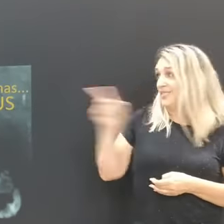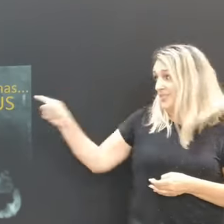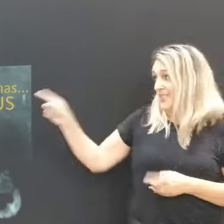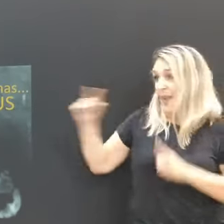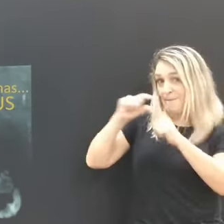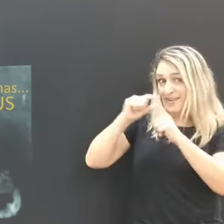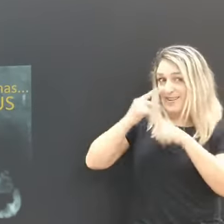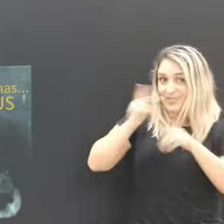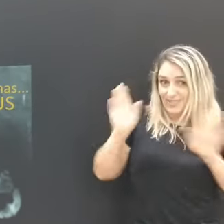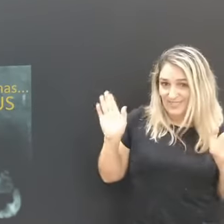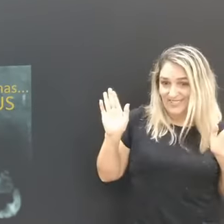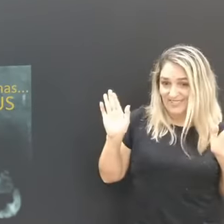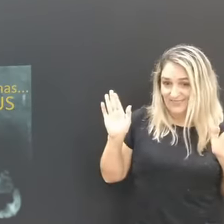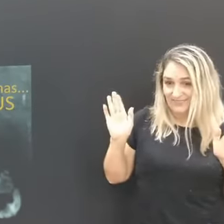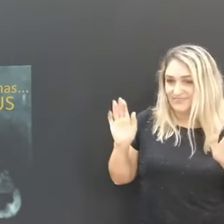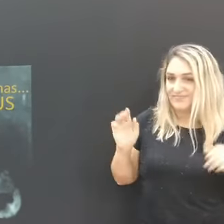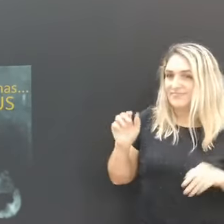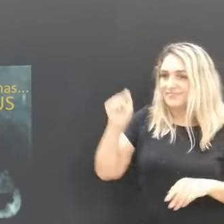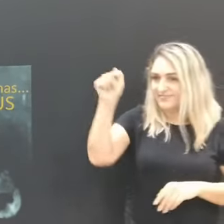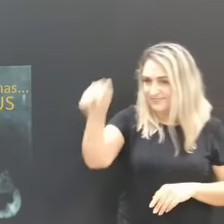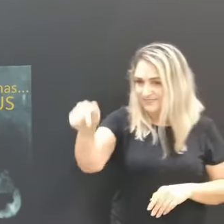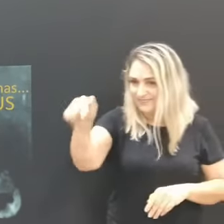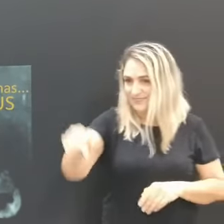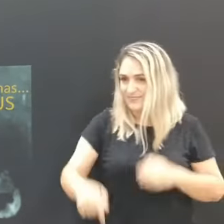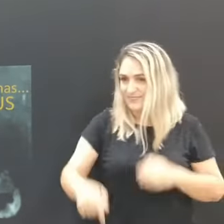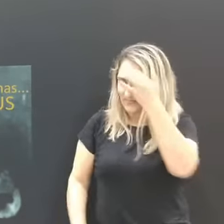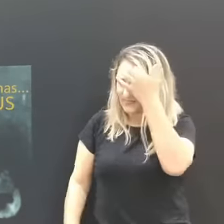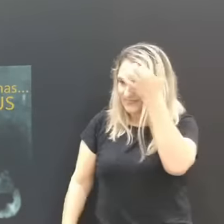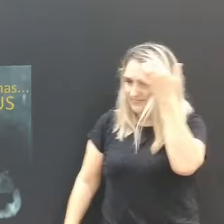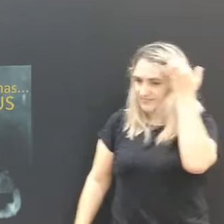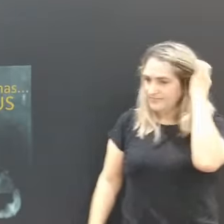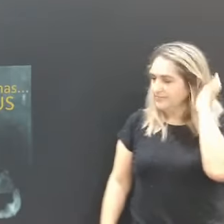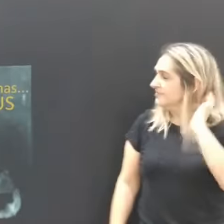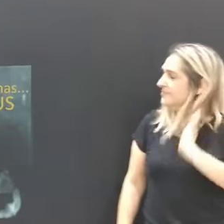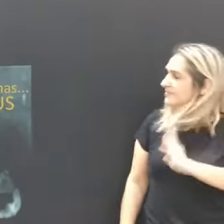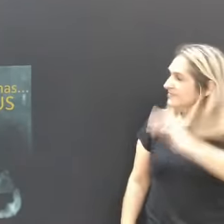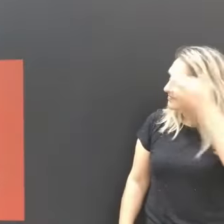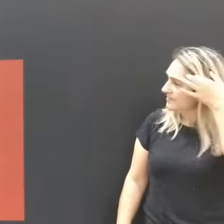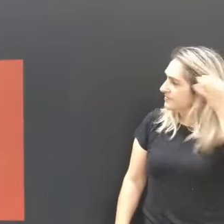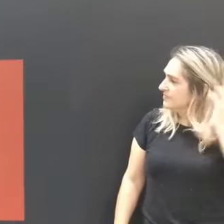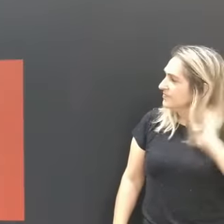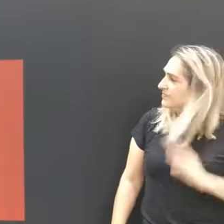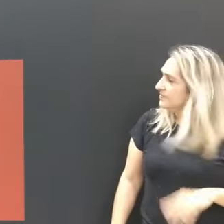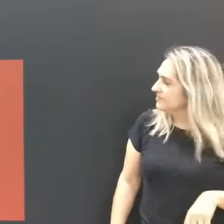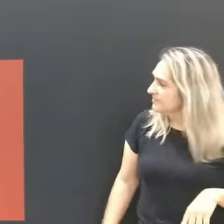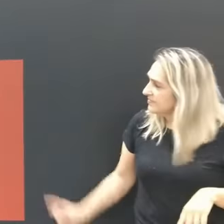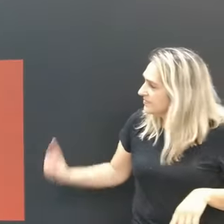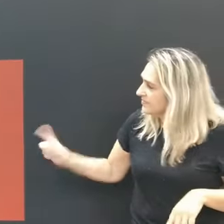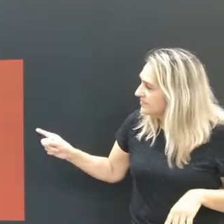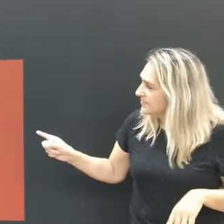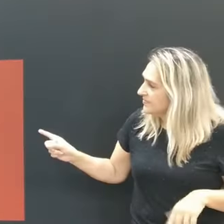tá? Né? Não sou eu, a Gisele, que estou falando, mas é a palavra de Deus que está afirmando